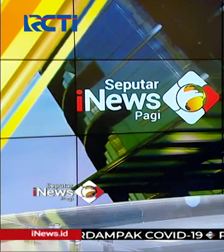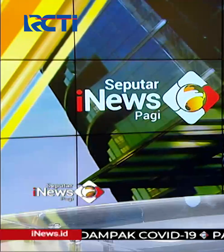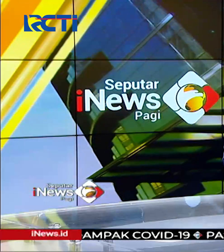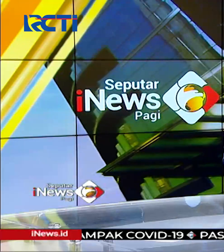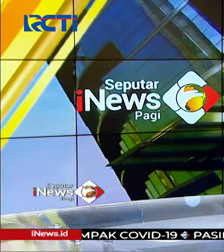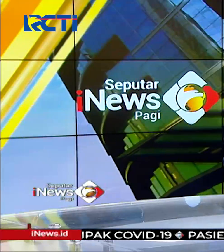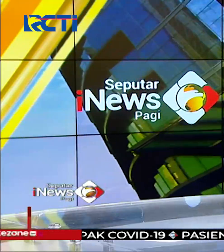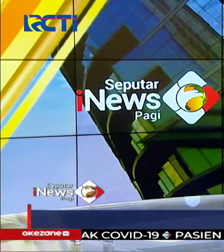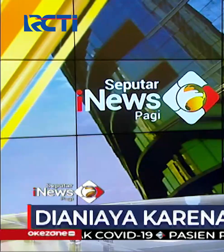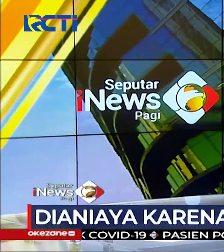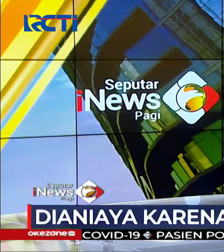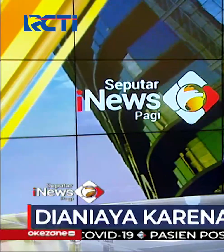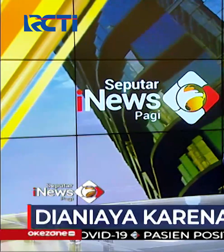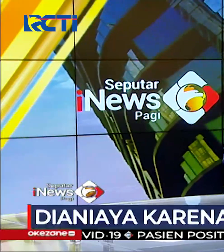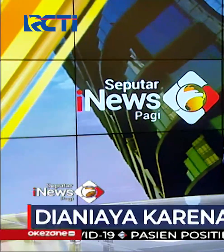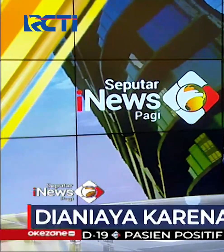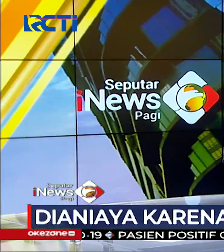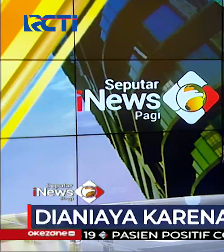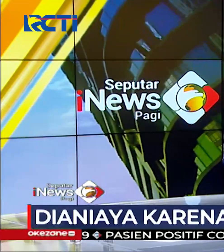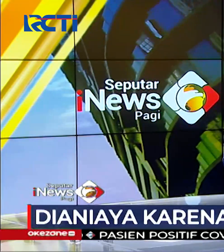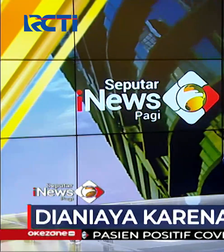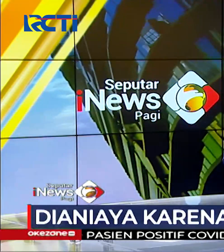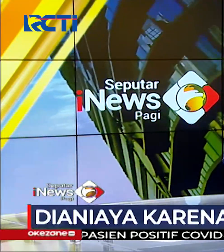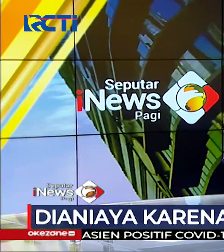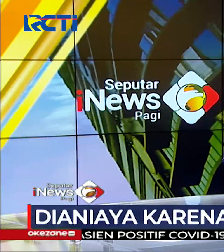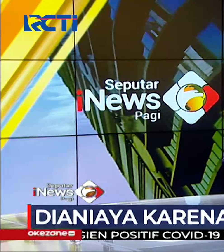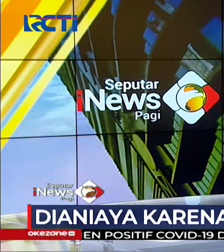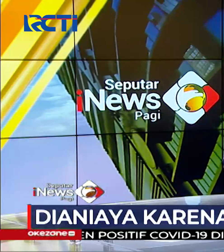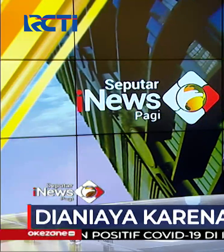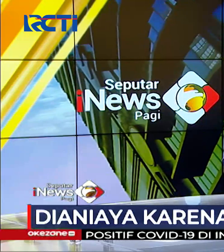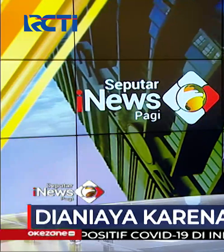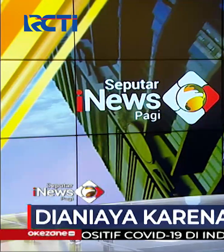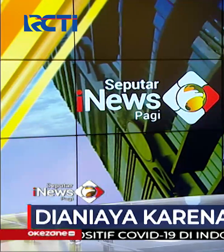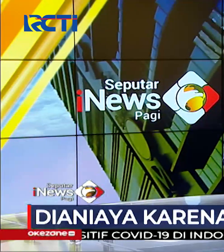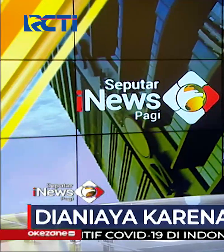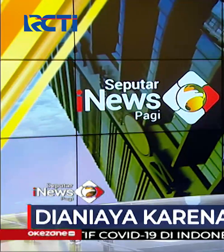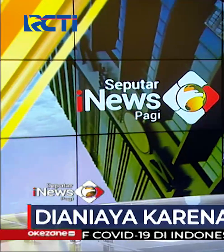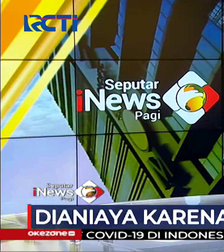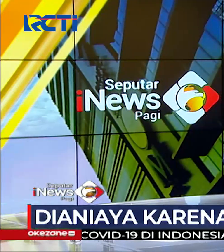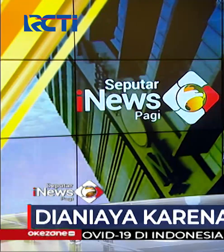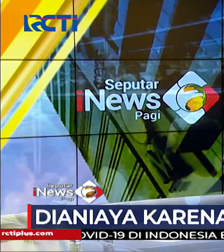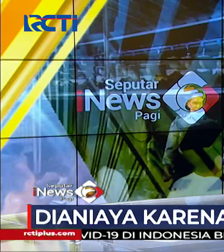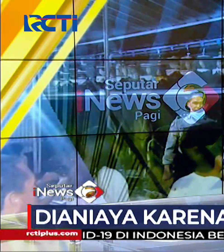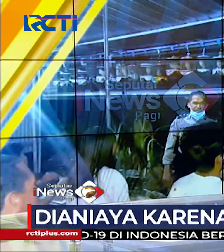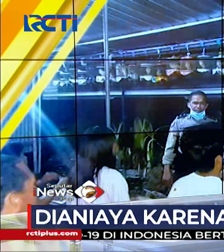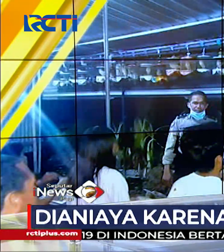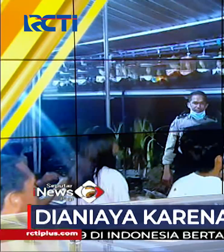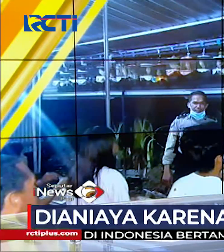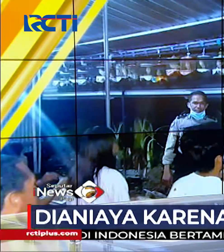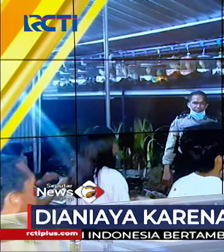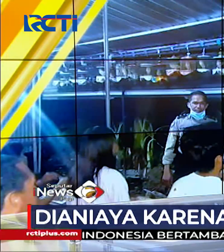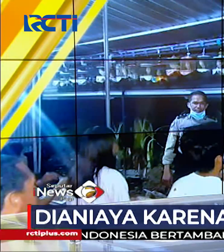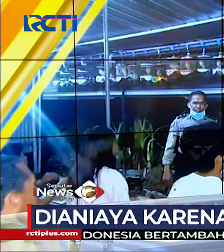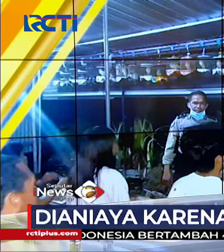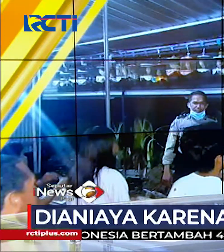Penganiayaan terhadap seorang pemuda terjadi akibat unggahan video lomba burung berkicau yang digelar di tengah PPKM darurat. Para